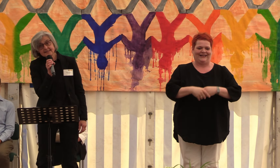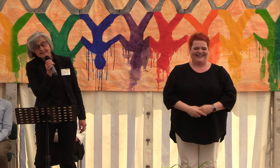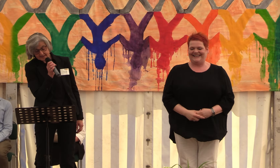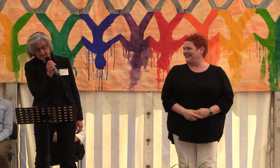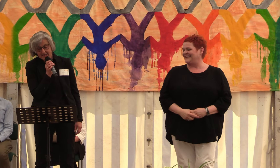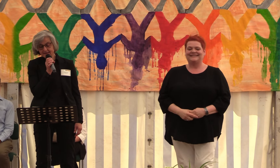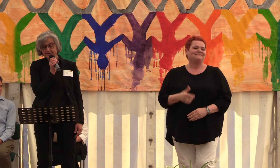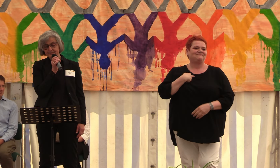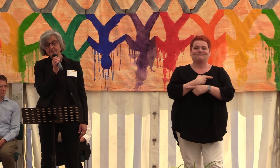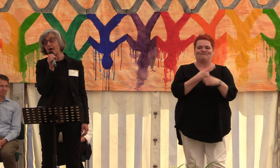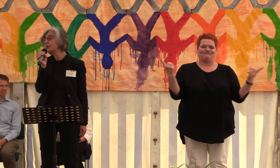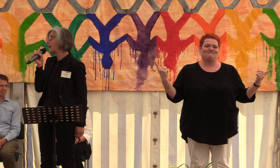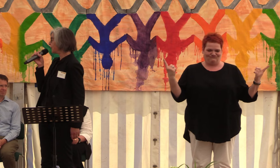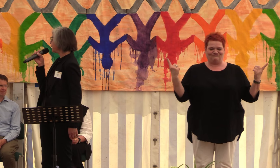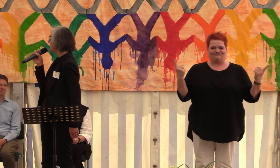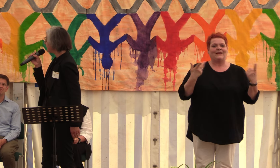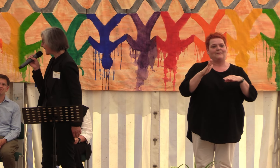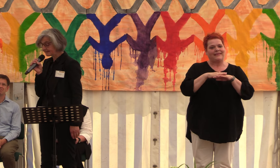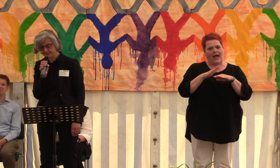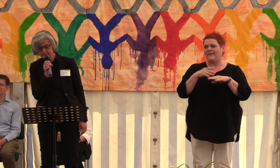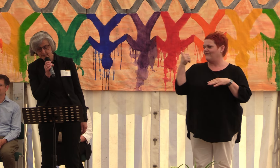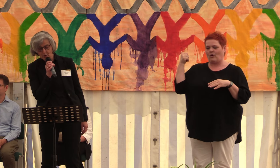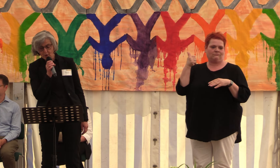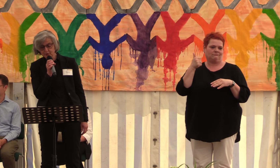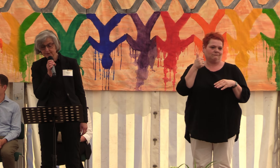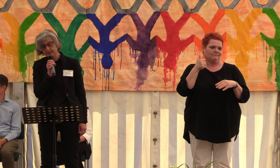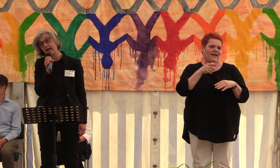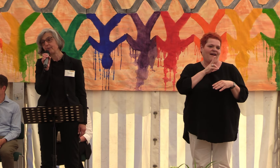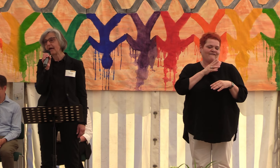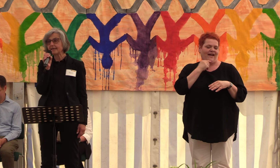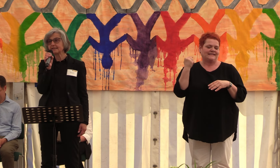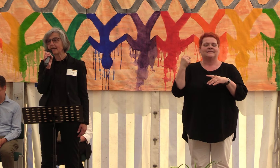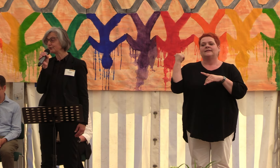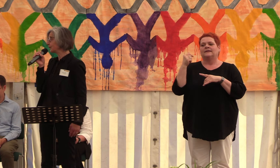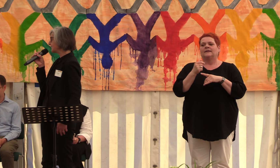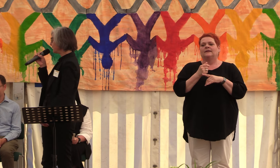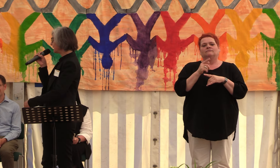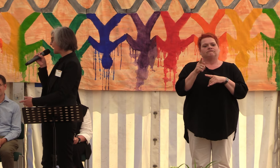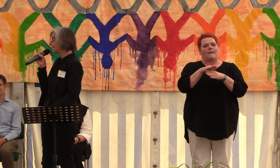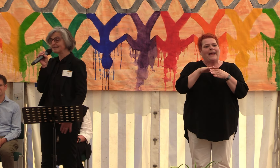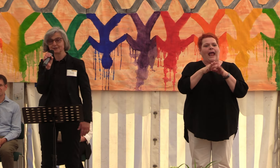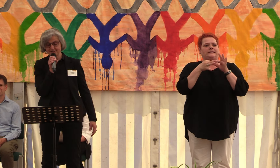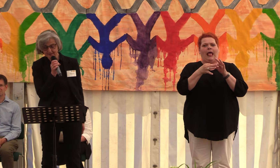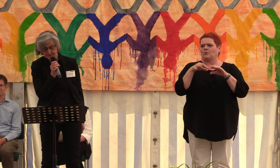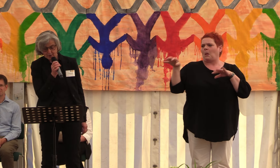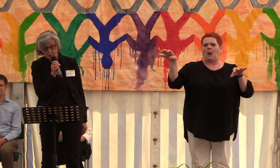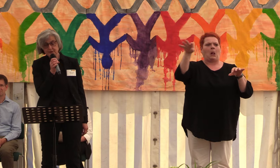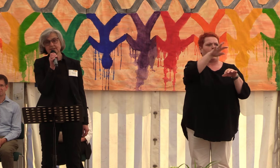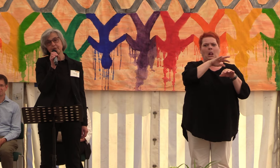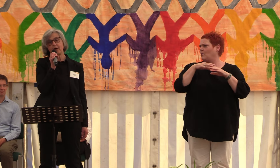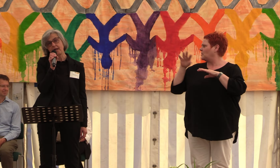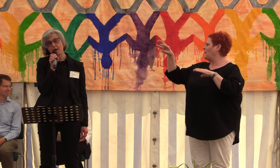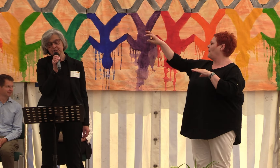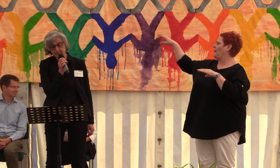Ich heiße Sie alle, auch im Namen von Herrn Weiß und aller Bereichsleitungen, die hier verteilt sind,